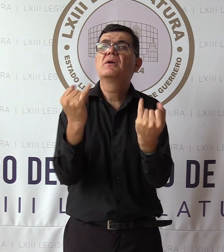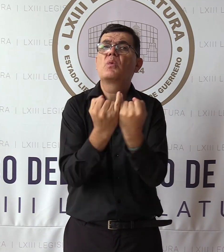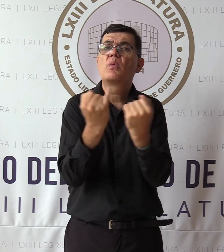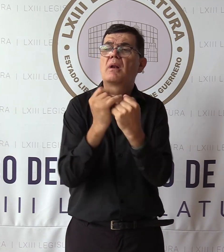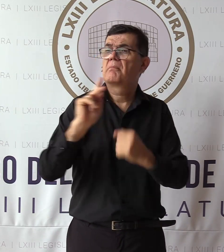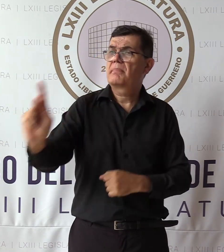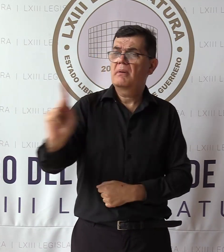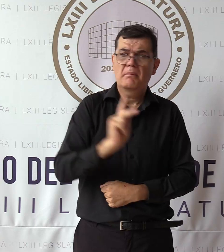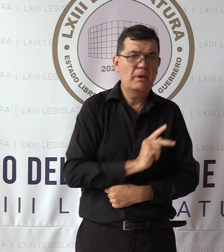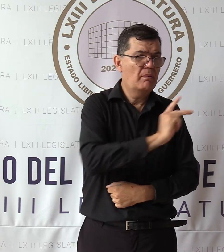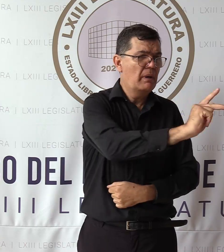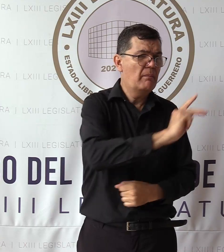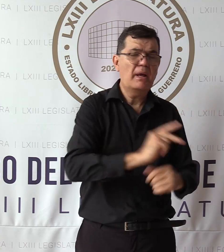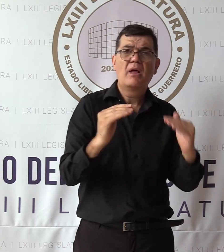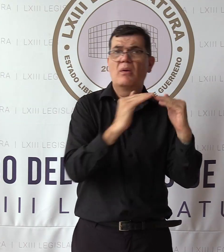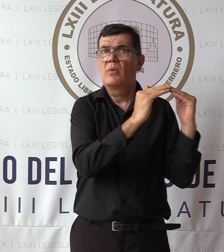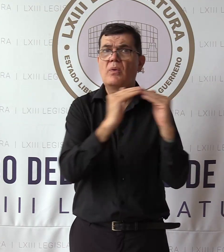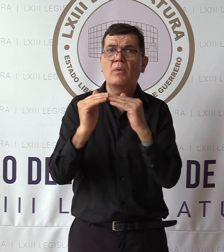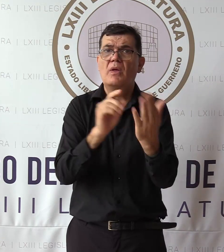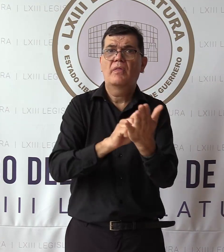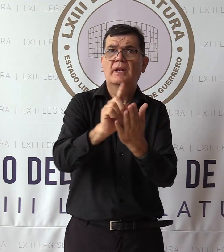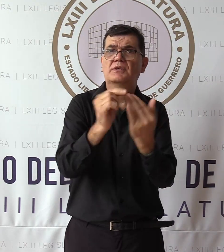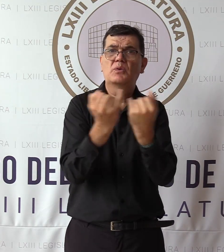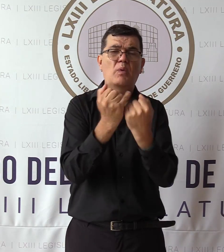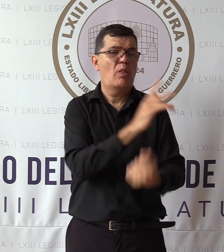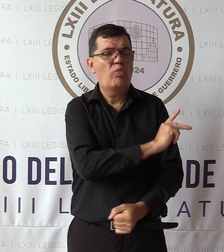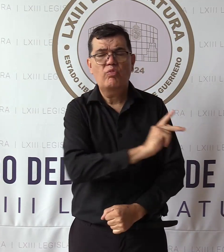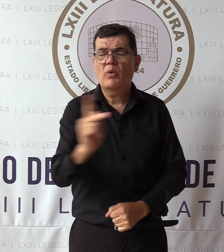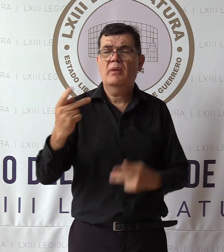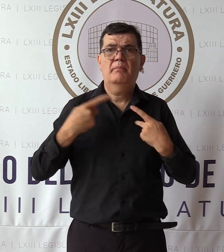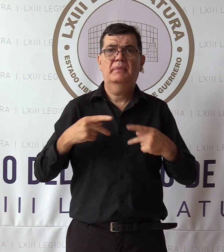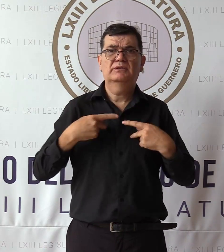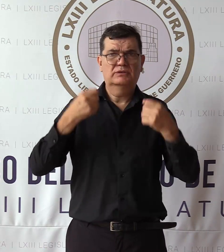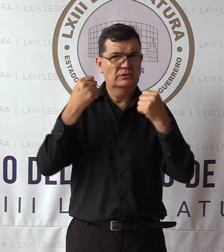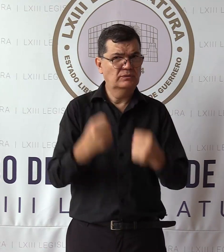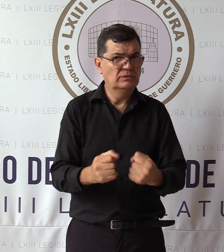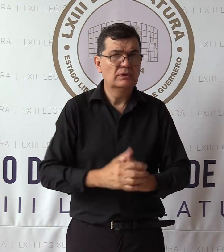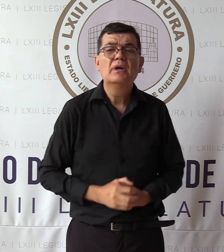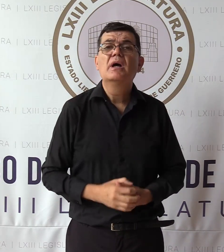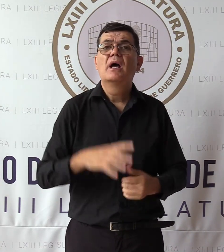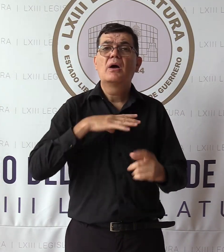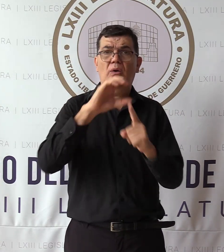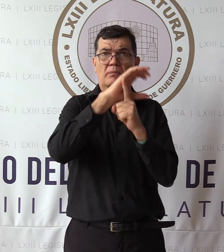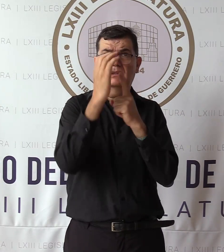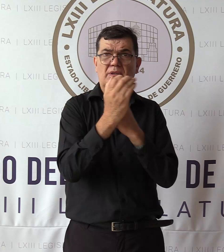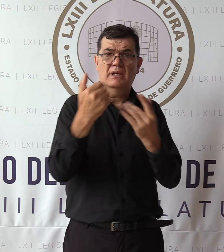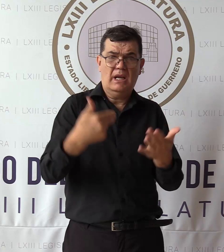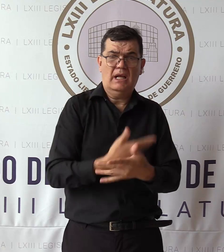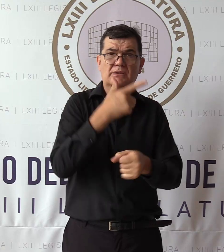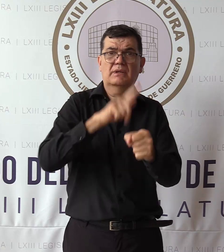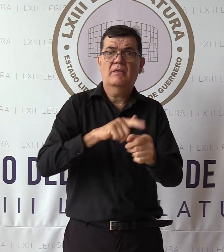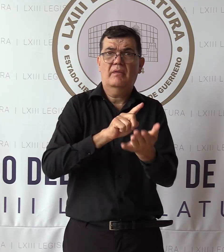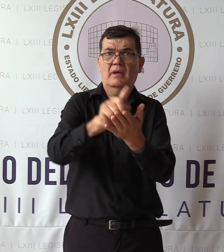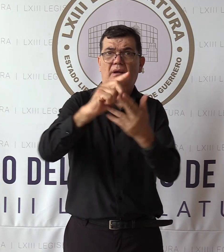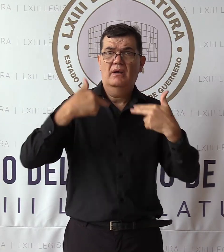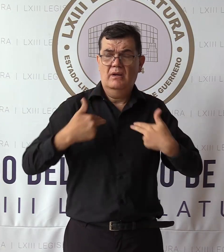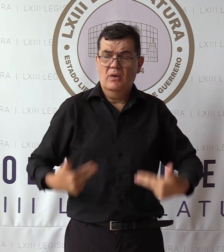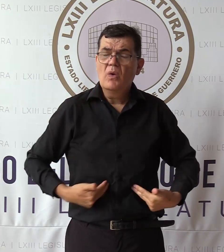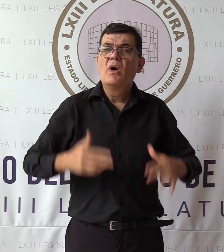derechos y garantías que cualquier otra persona. La Comisión Nacional de Derechos Humanos ha desempeñado un papel importante